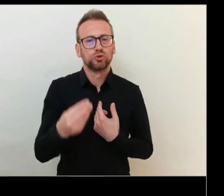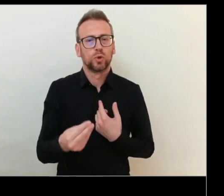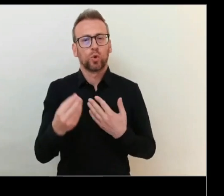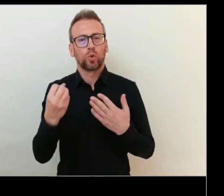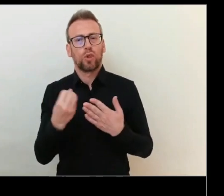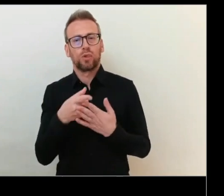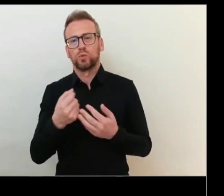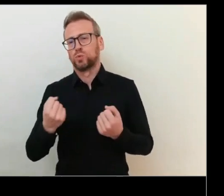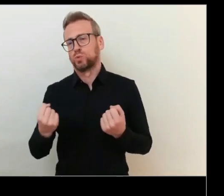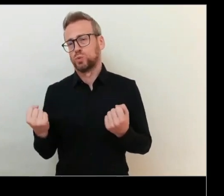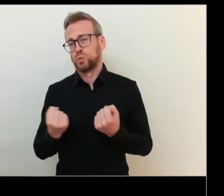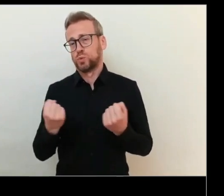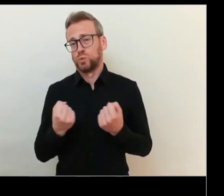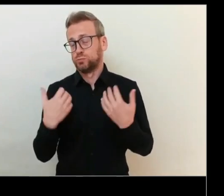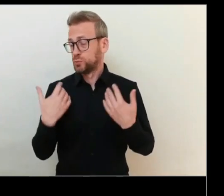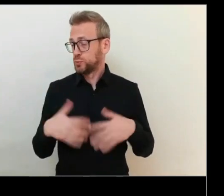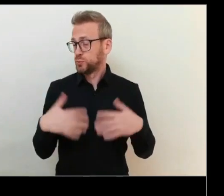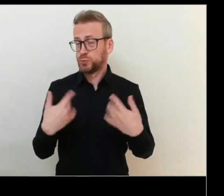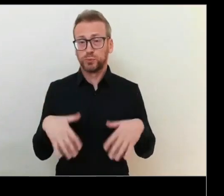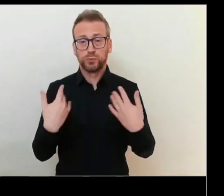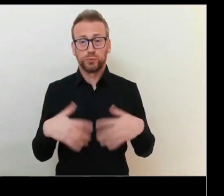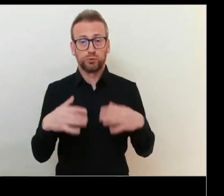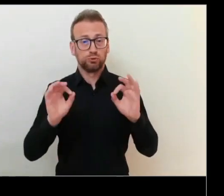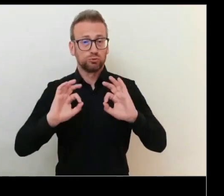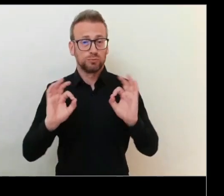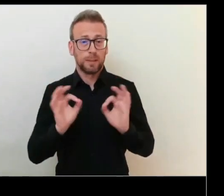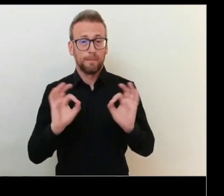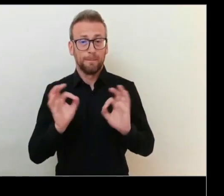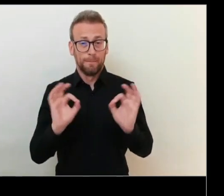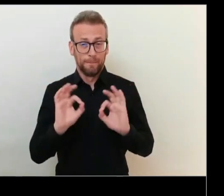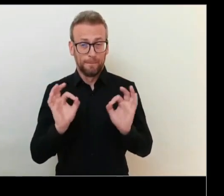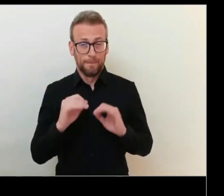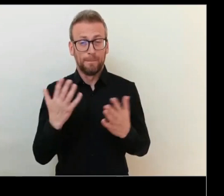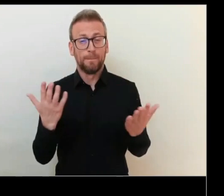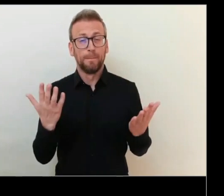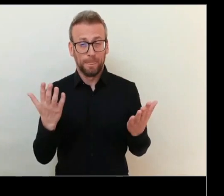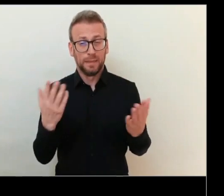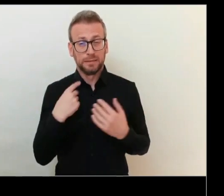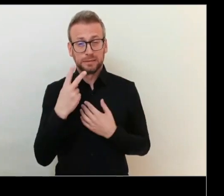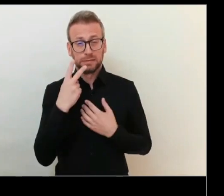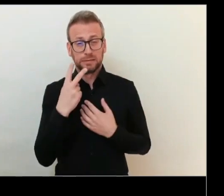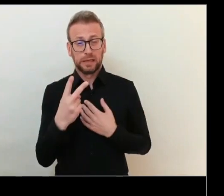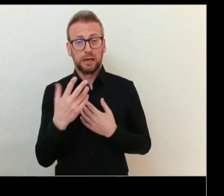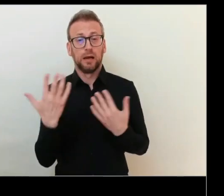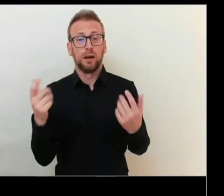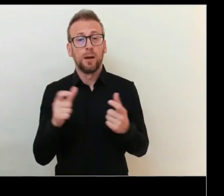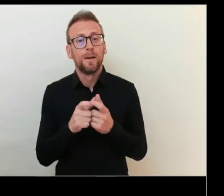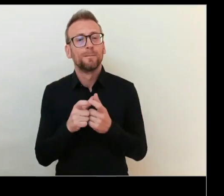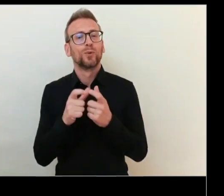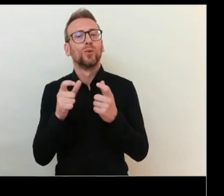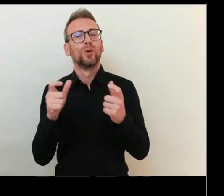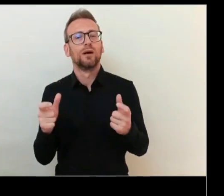die zweite Brücke ist eine Brücke über Grenzen hinweg, nämlich gerade auch ukrainischen Künstlerinnen und Künstlern entsprechend zu